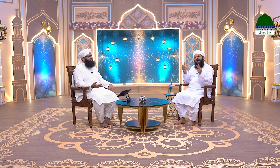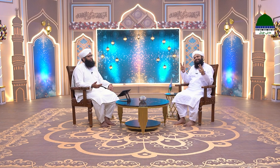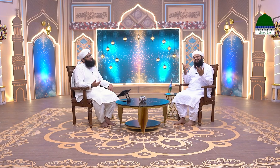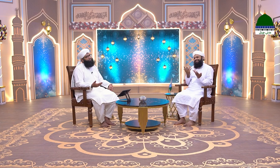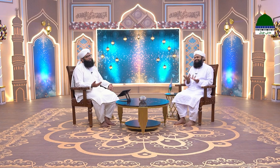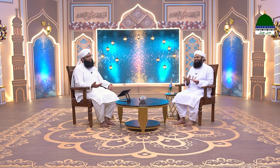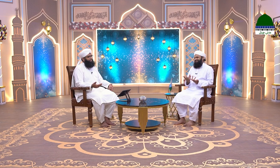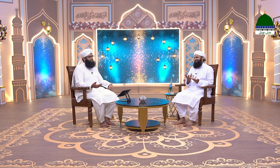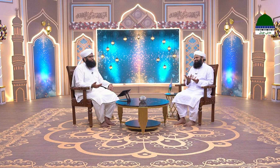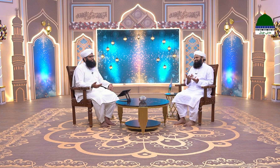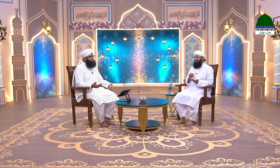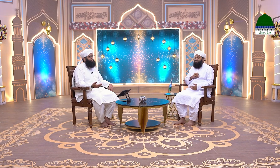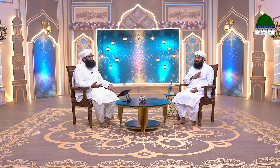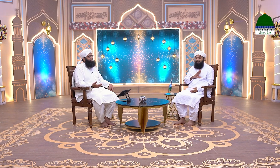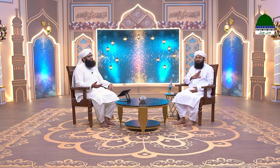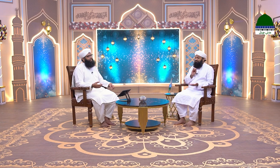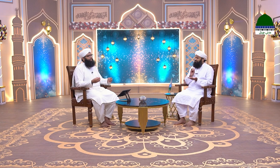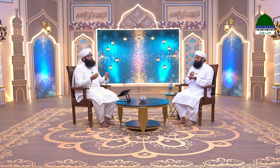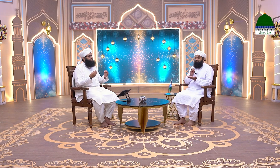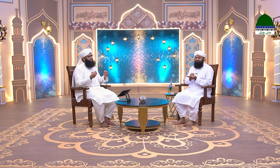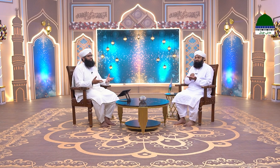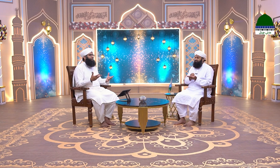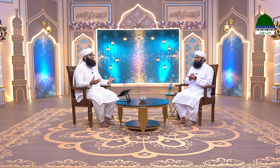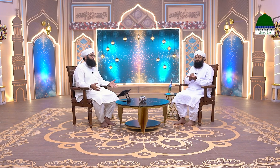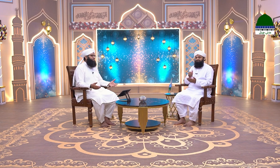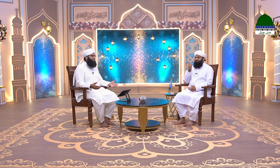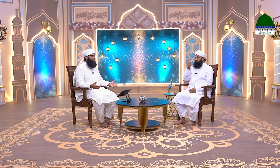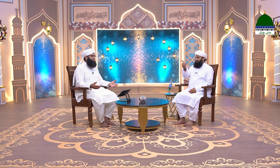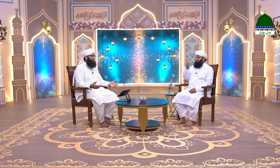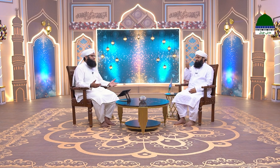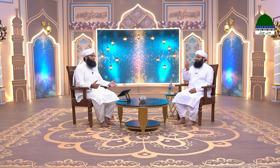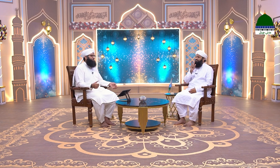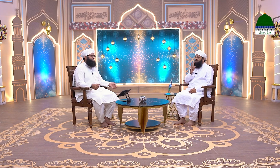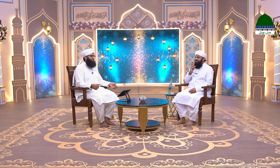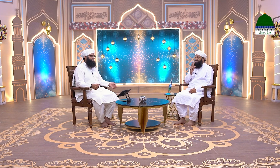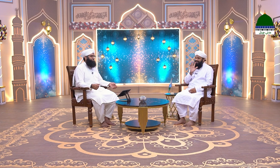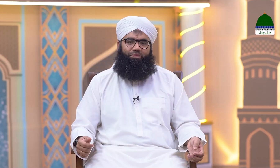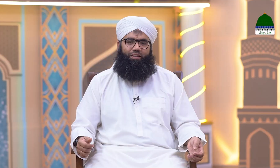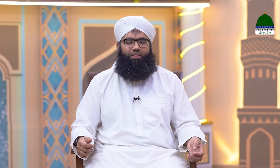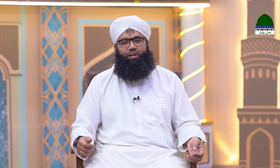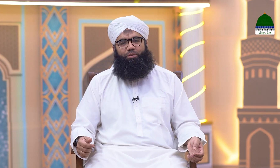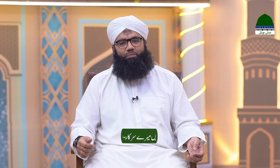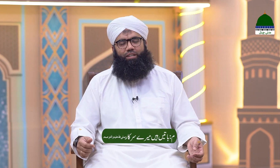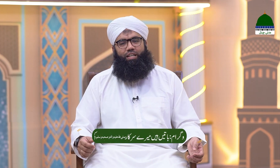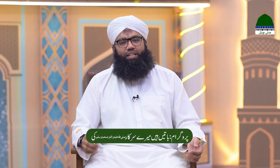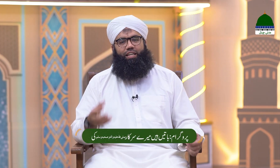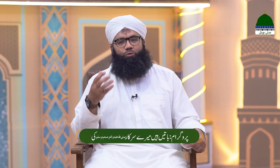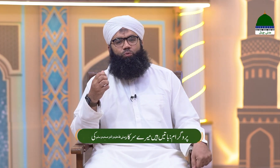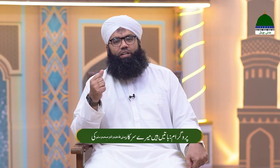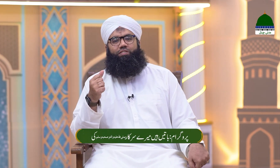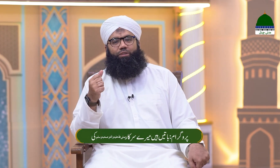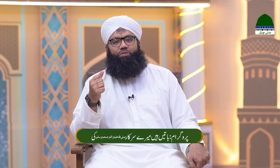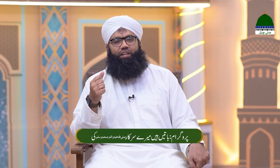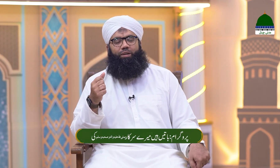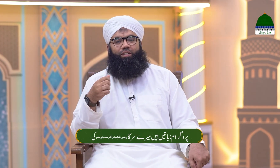السلام کے عمل مبارک کی آپ دیکھیے کیا شاندار حضور علیہ السلام کا عمل مبارک تھا۔ اللہ اکبر، کہ